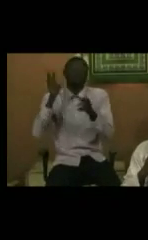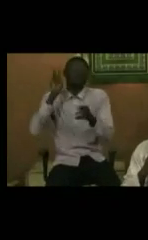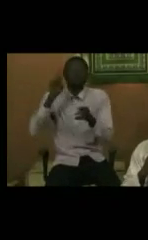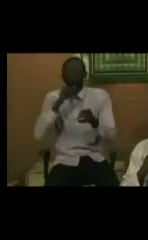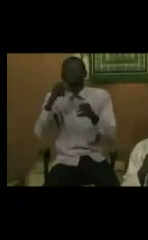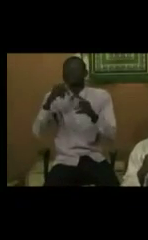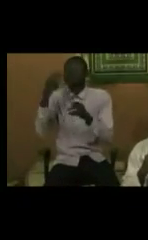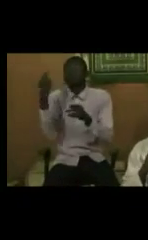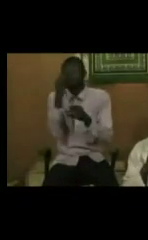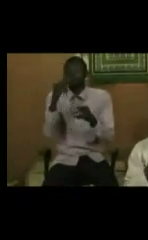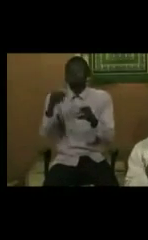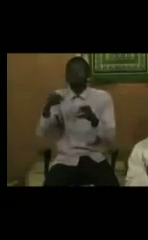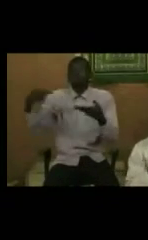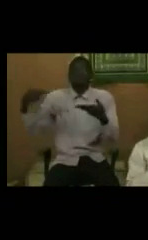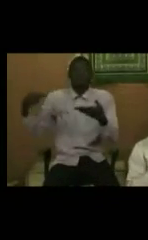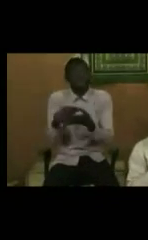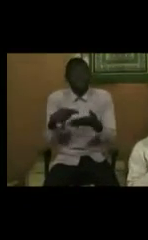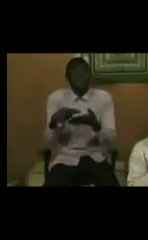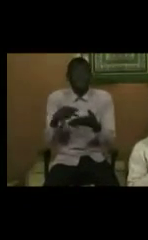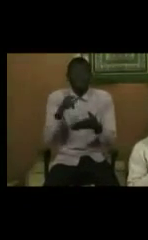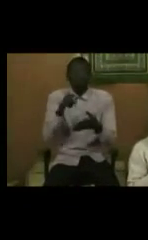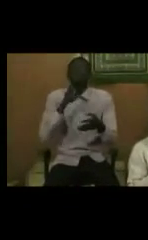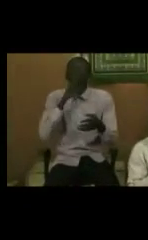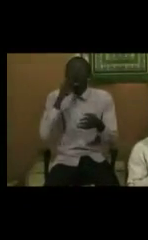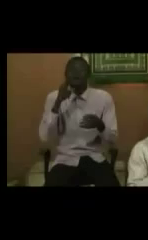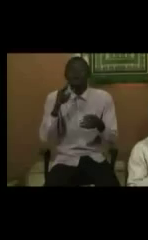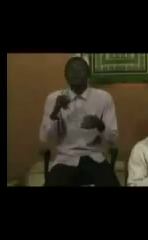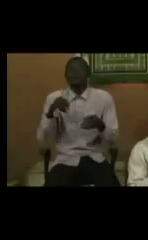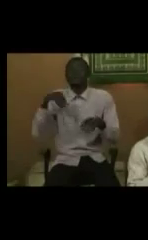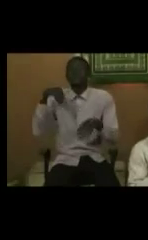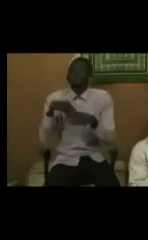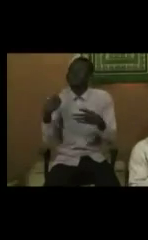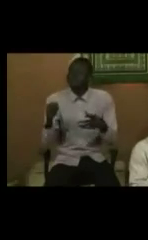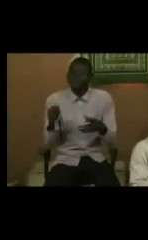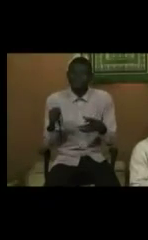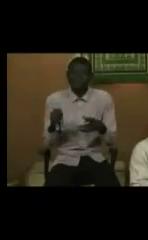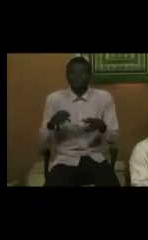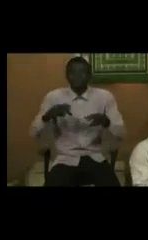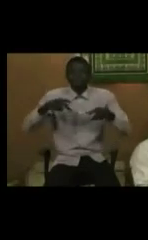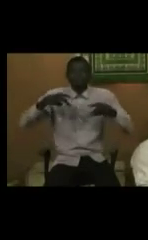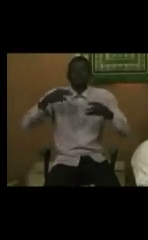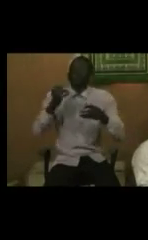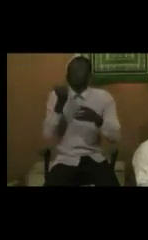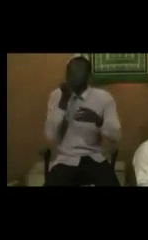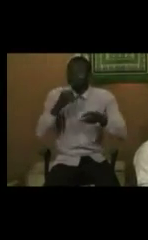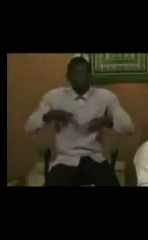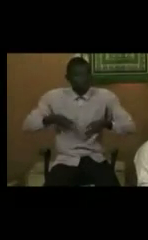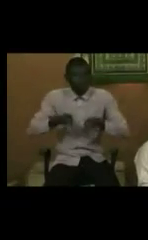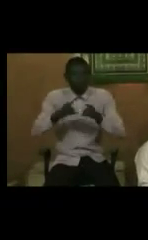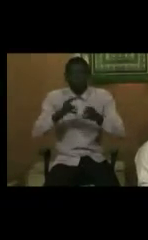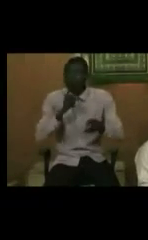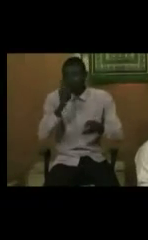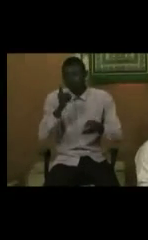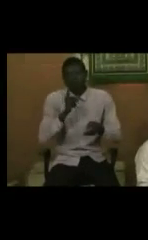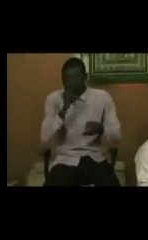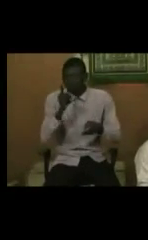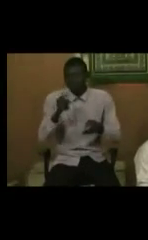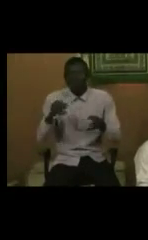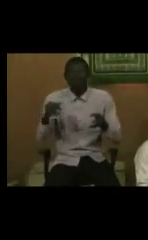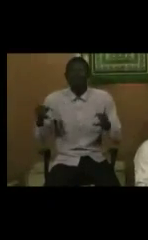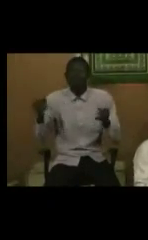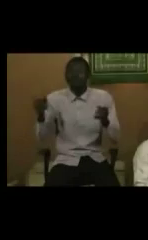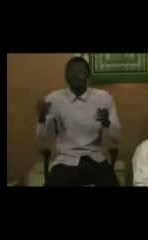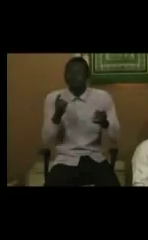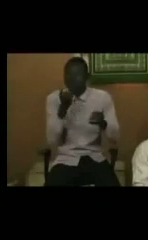imu to lo ni adiku hadisi na lo so e wo ladiku o la de dasun ba ku o abi ri bawo